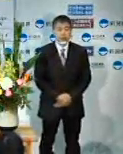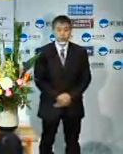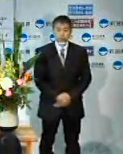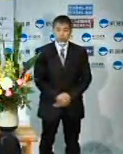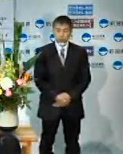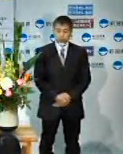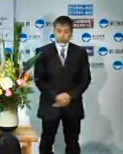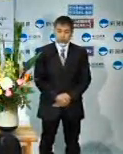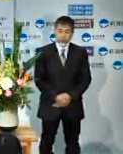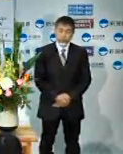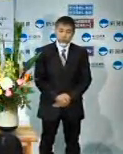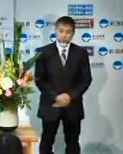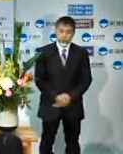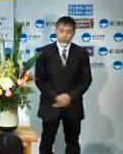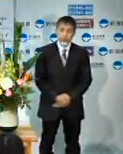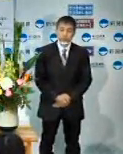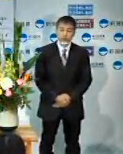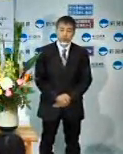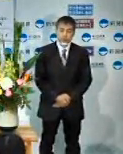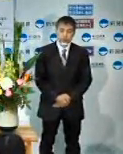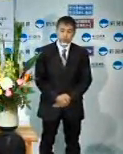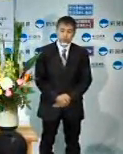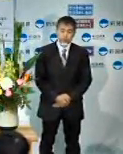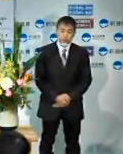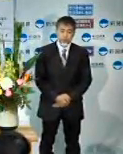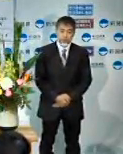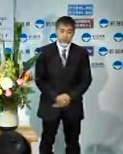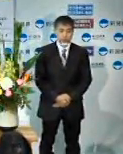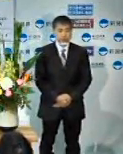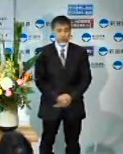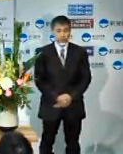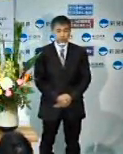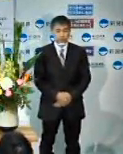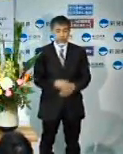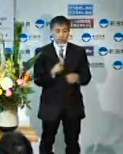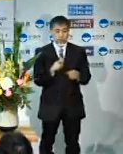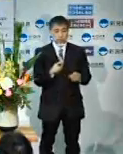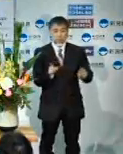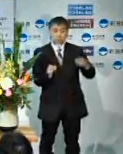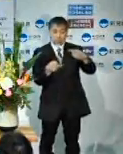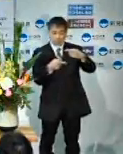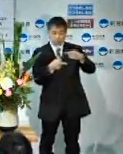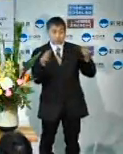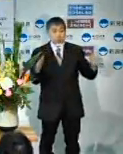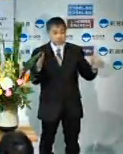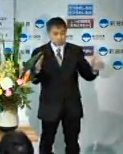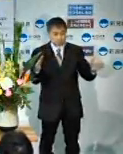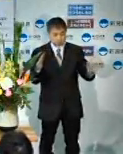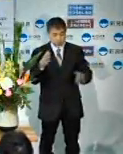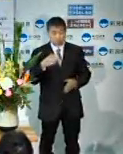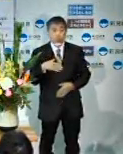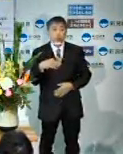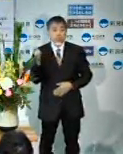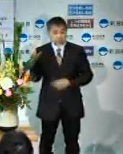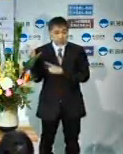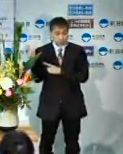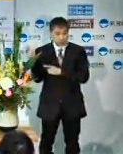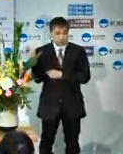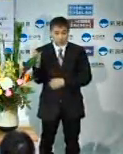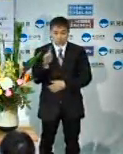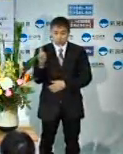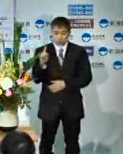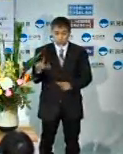します。 はい。はい、202号谷岡です。よろしくお願いいたします。年末年始、知事ご自身はどのように お過ごしですか？いや、